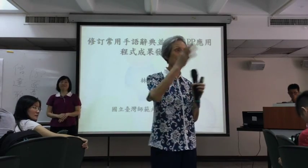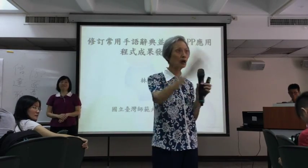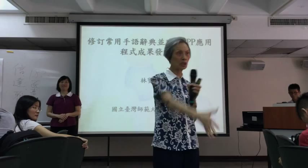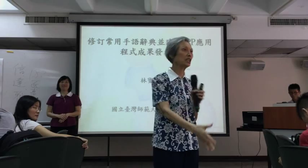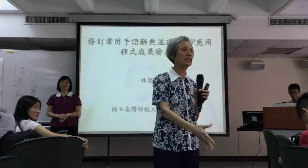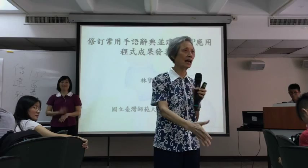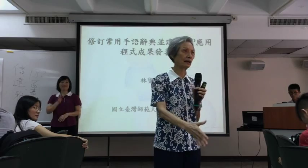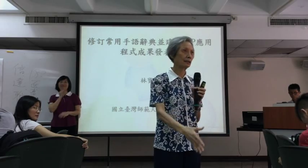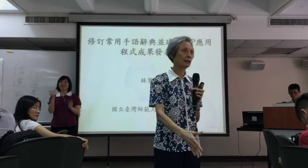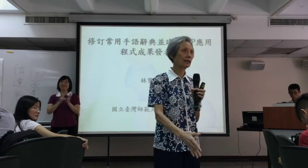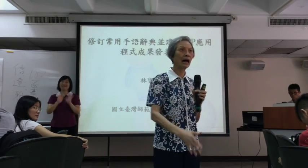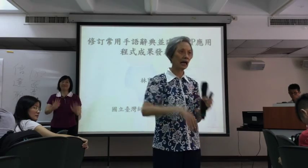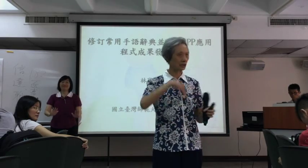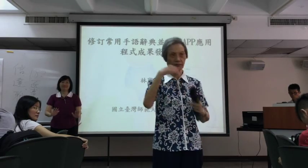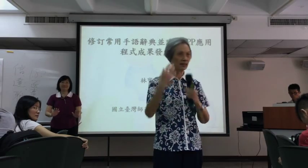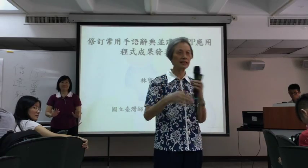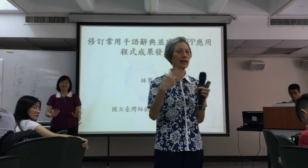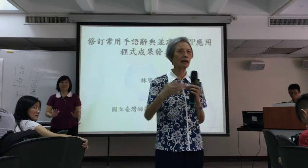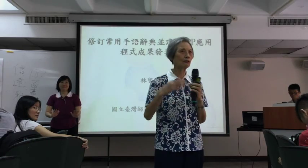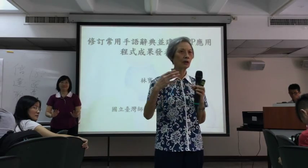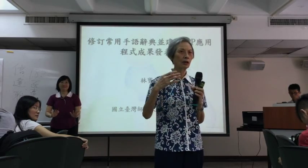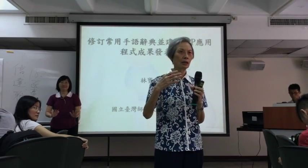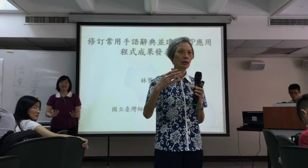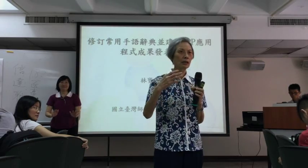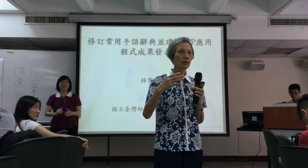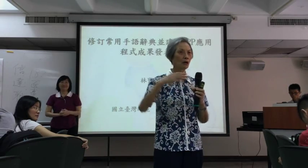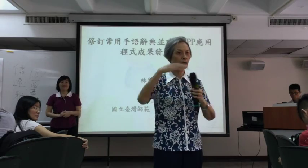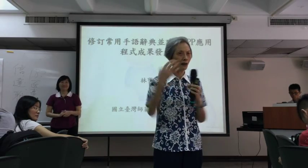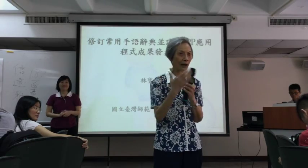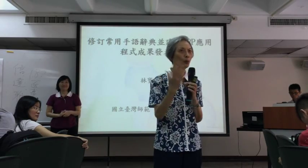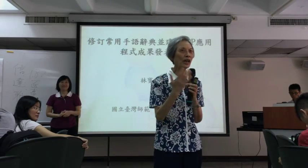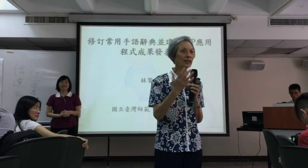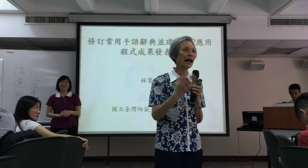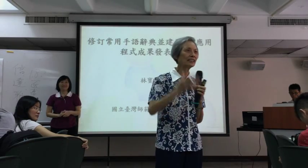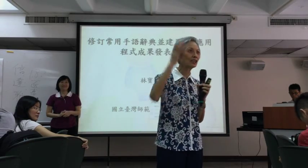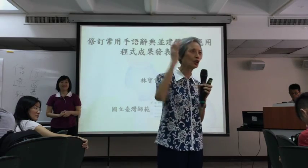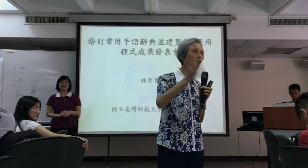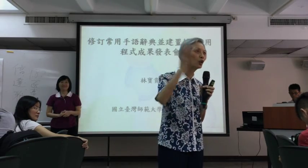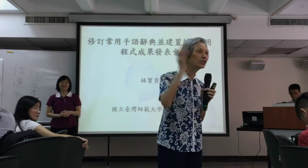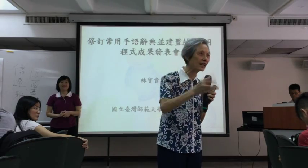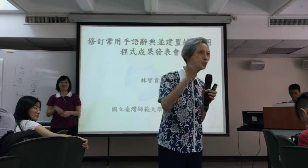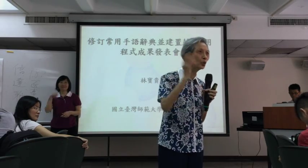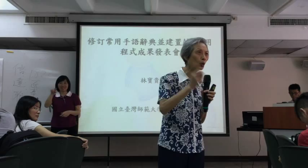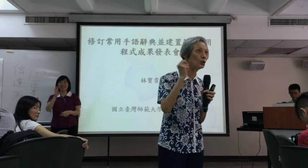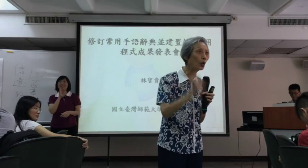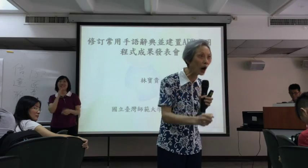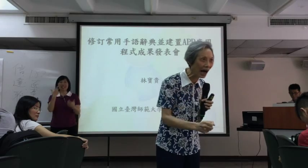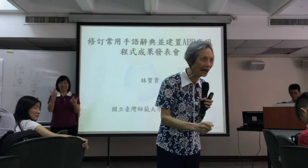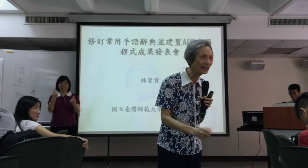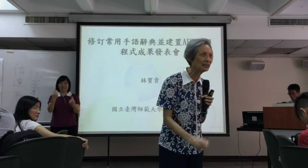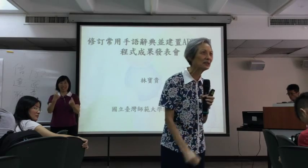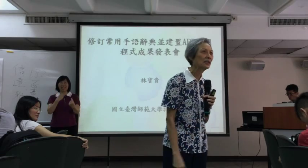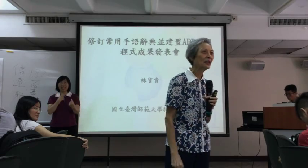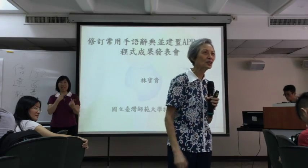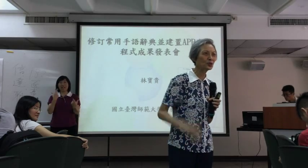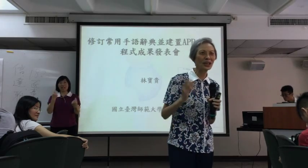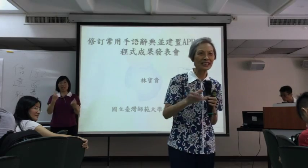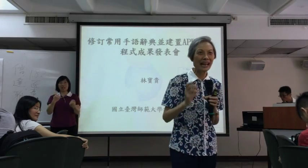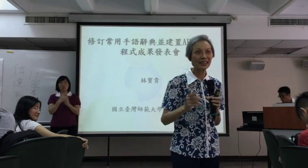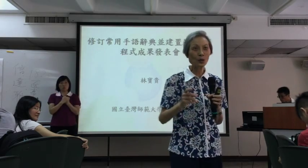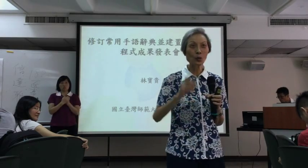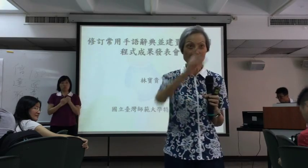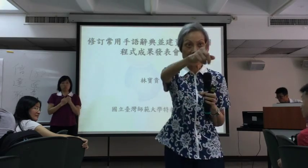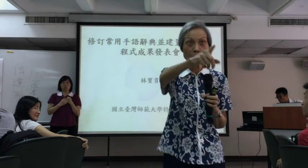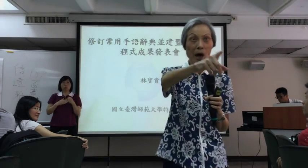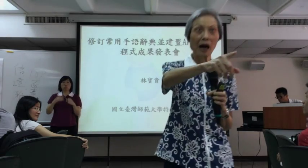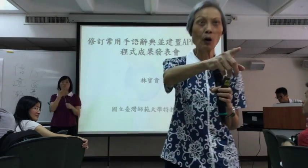但是到现在他还是非常要防卫他的聋人文化，虽